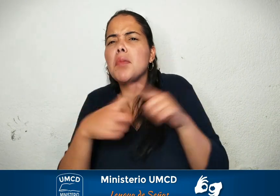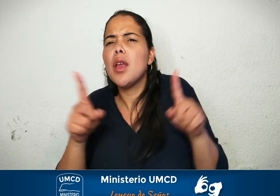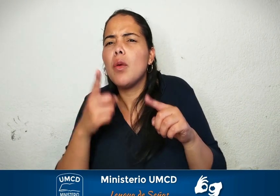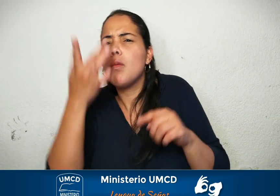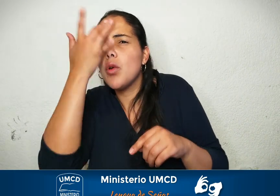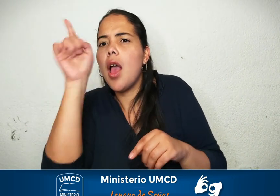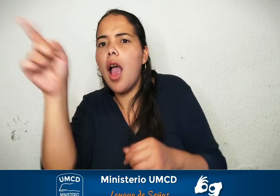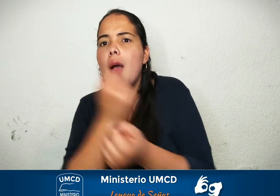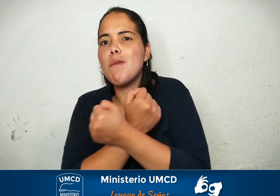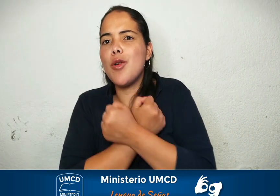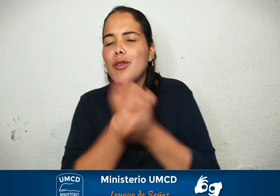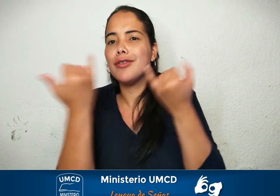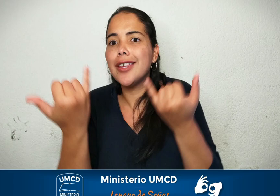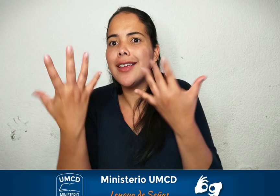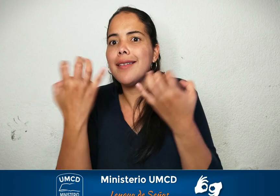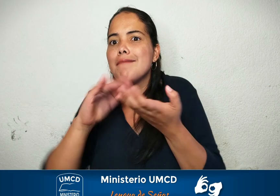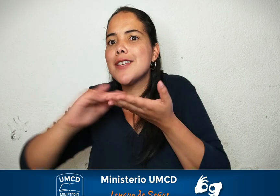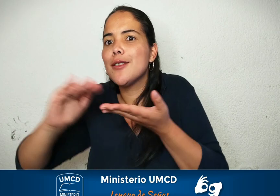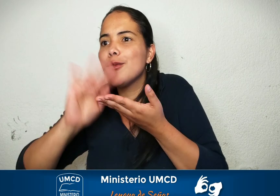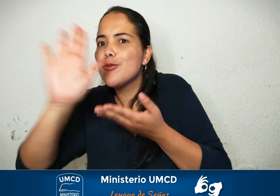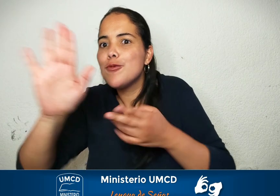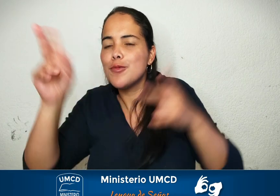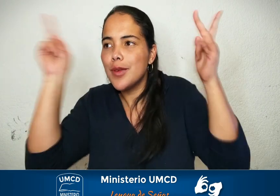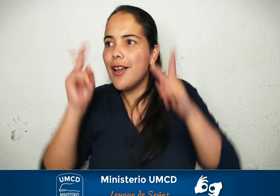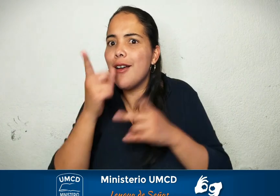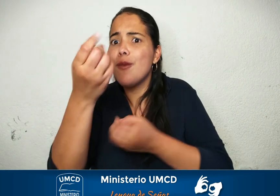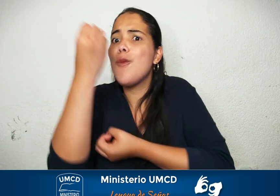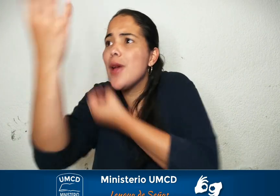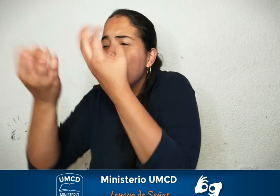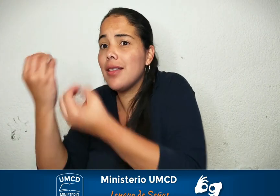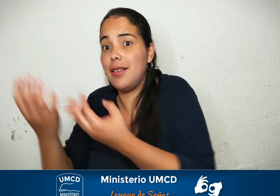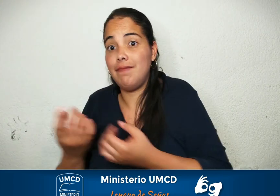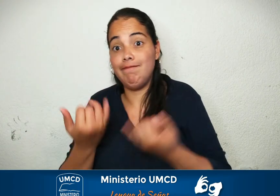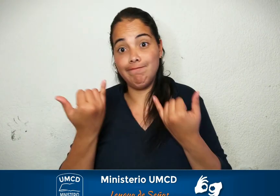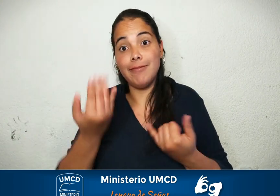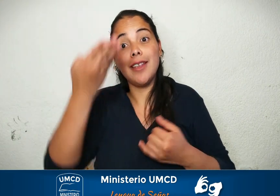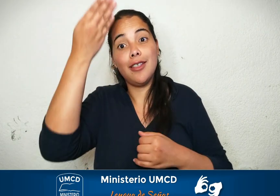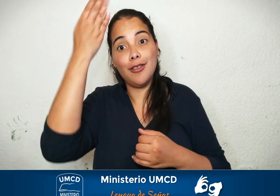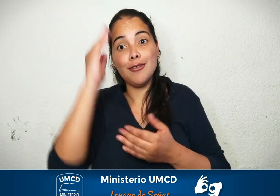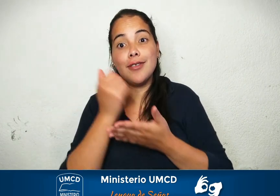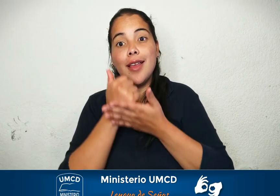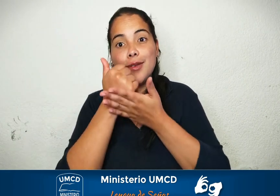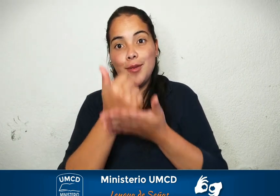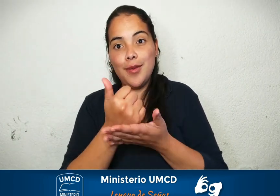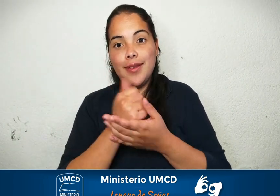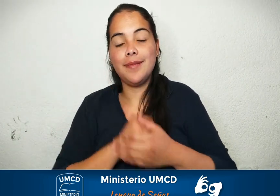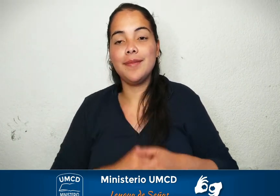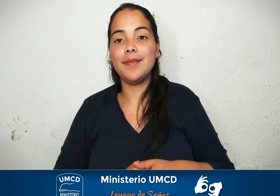quiere perdonarles. Esa es nuestra tarea. Que Dios nos ayude.